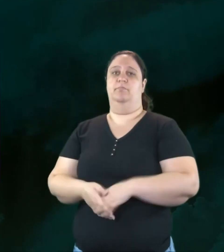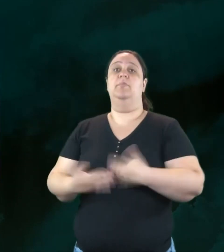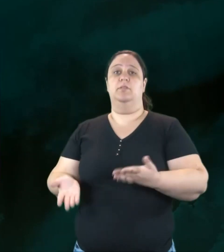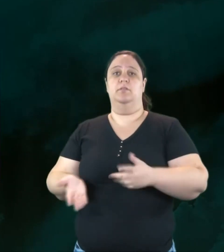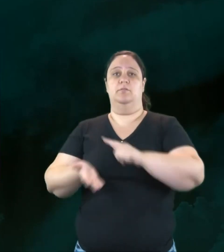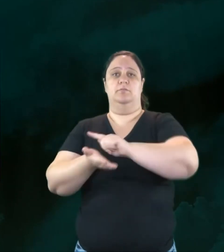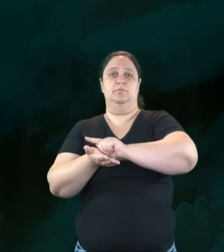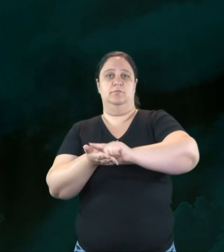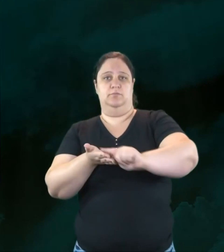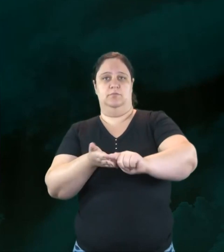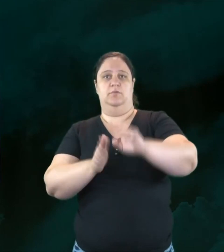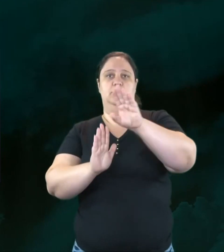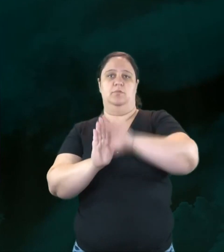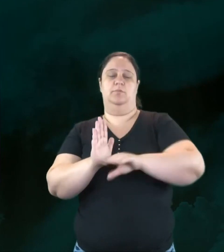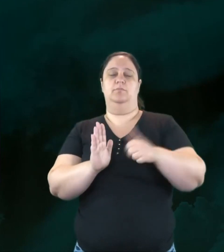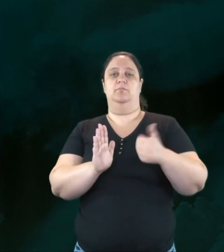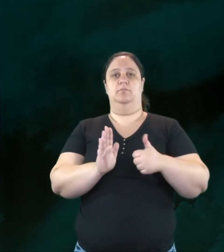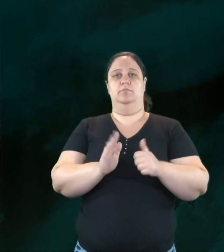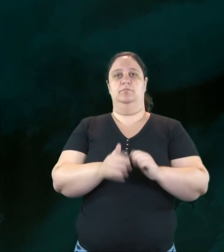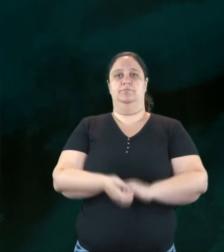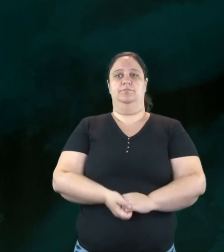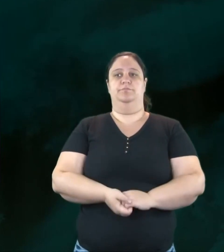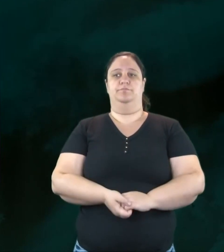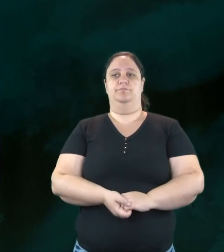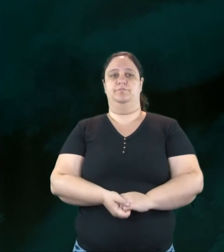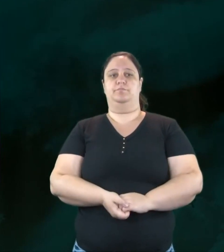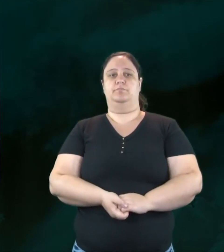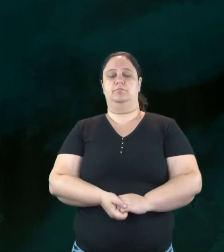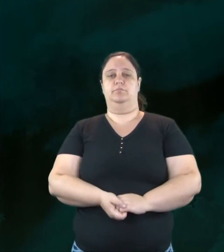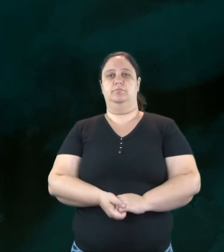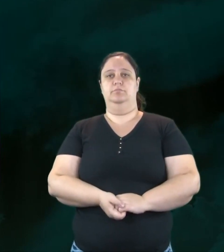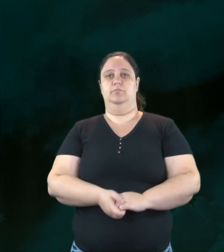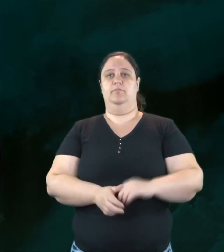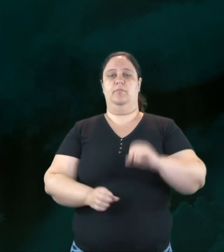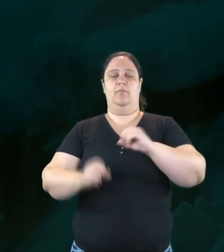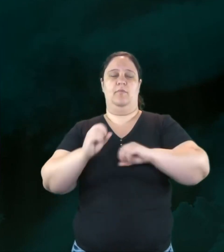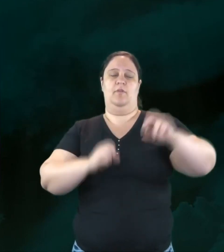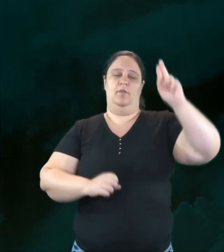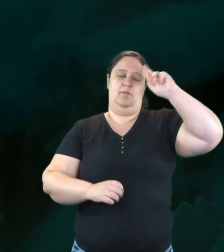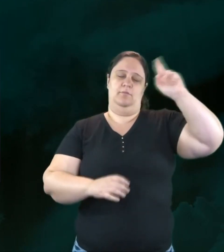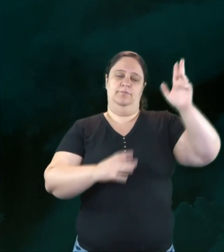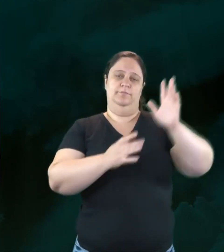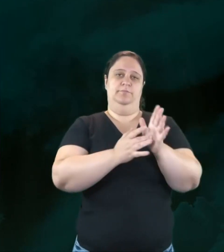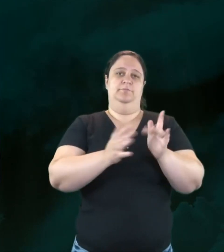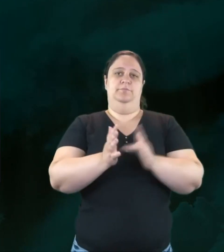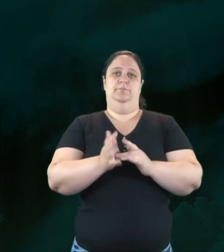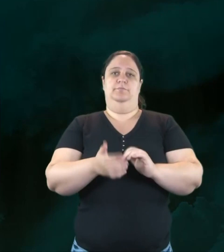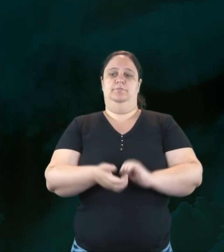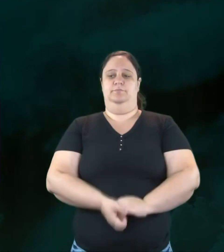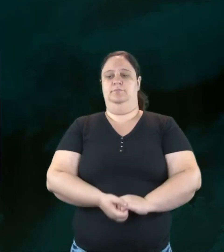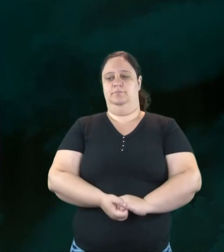Gênesis, capítulo 11, né? Ó Senhor Jesus.